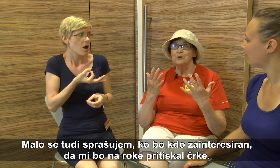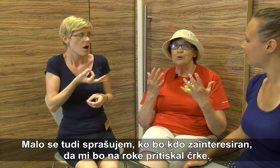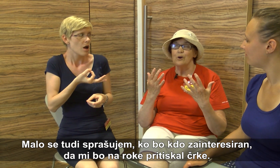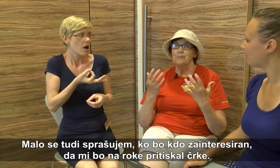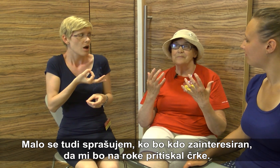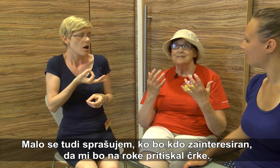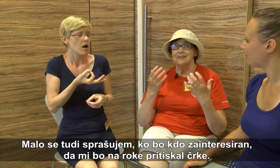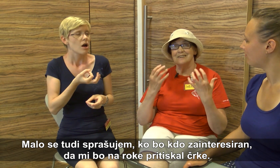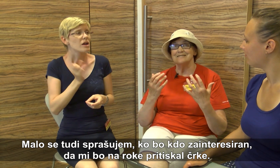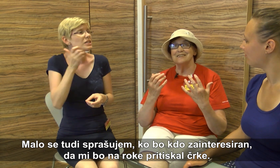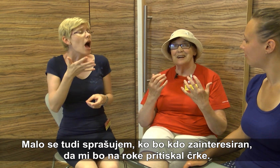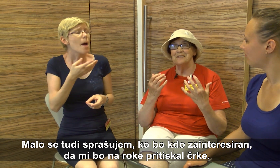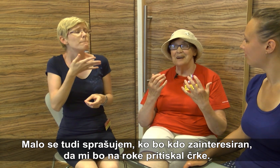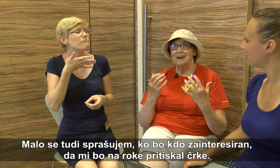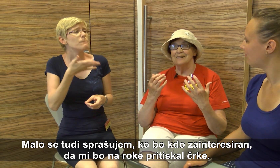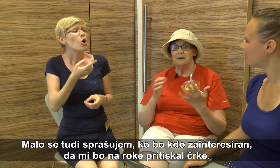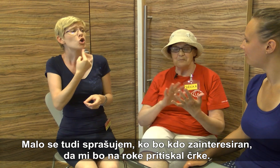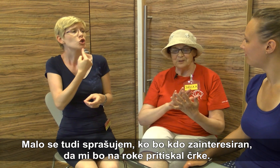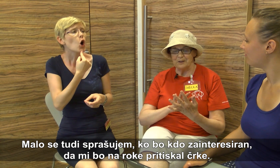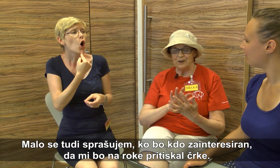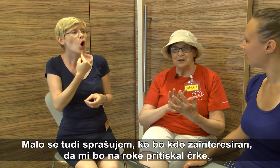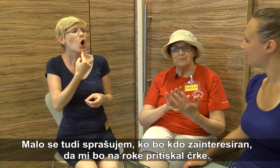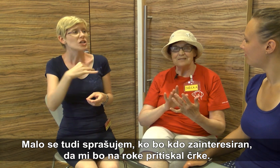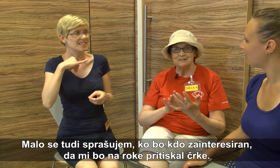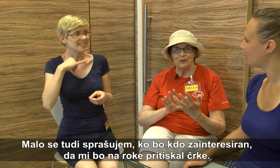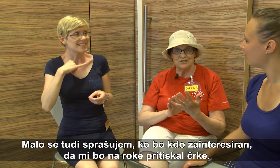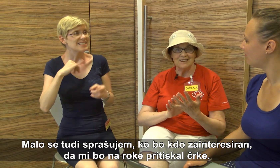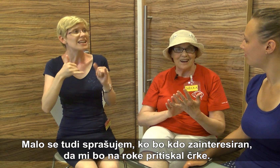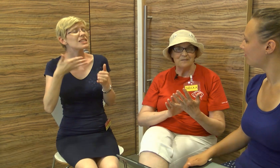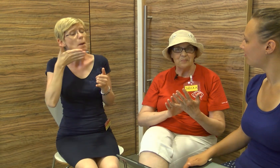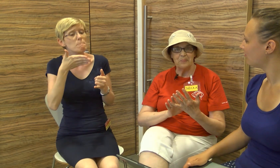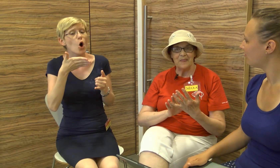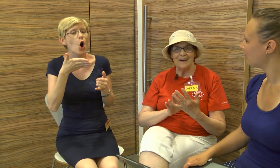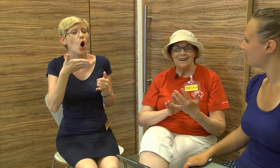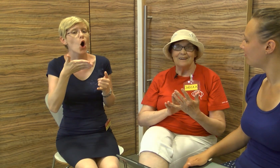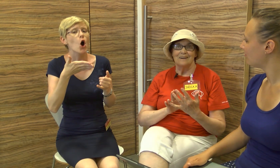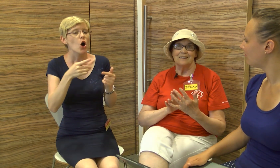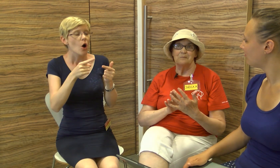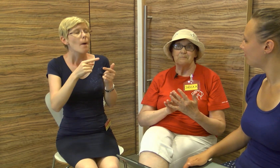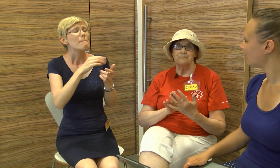кој бог до заинтересиран да ме во на роке притискал черка? Не.